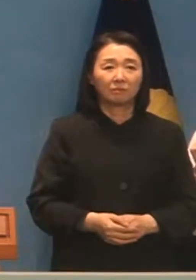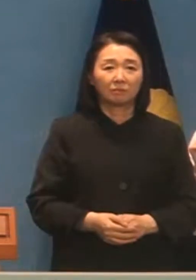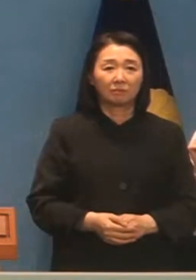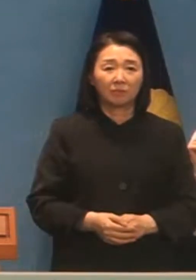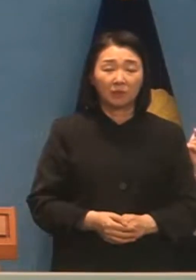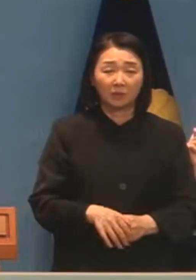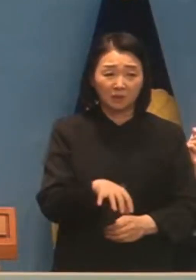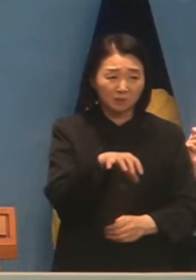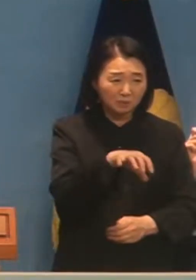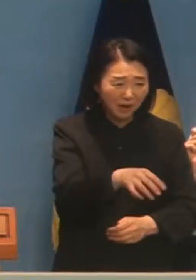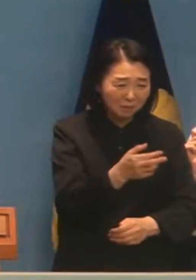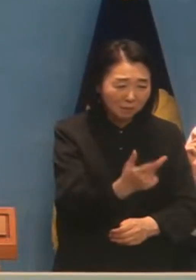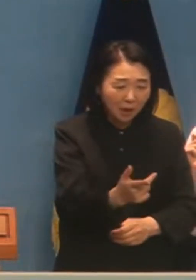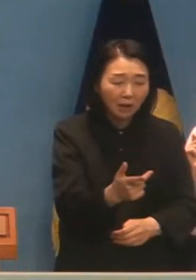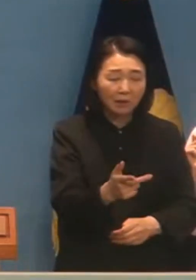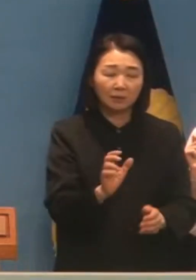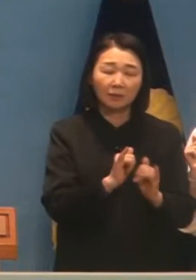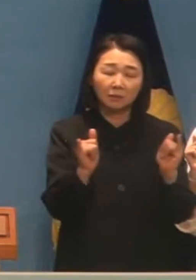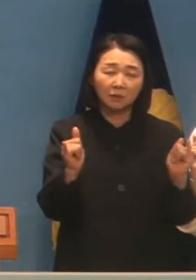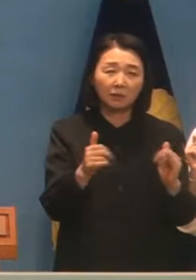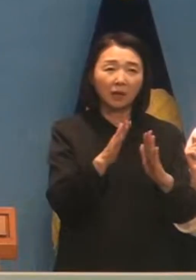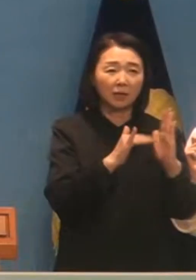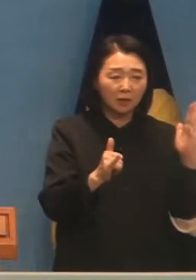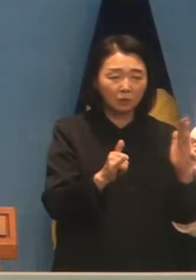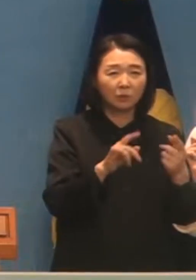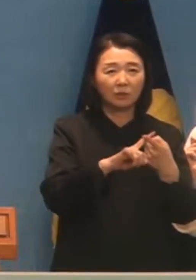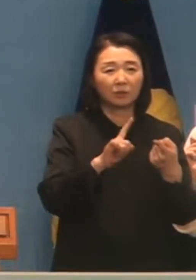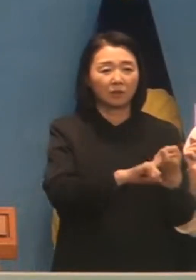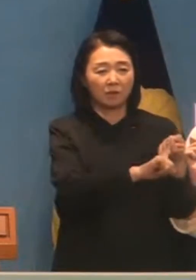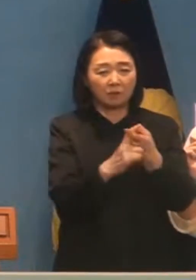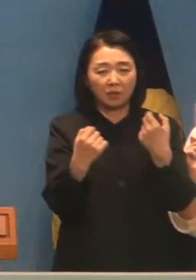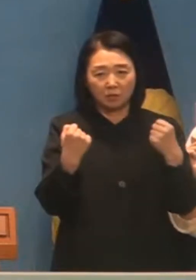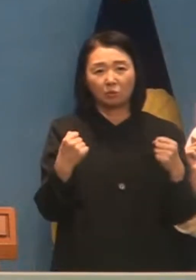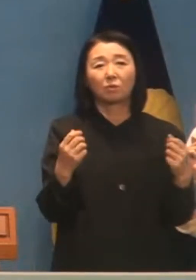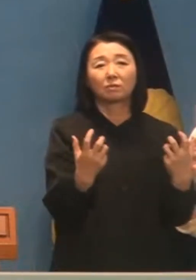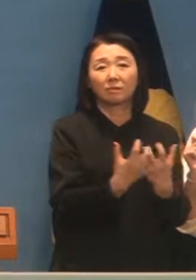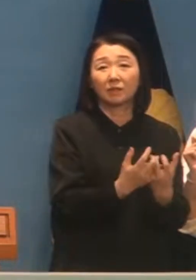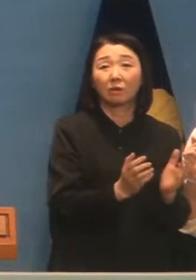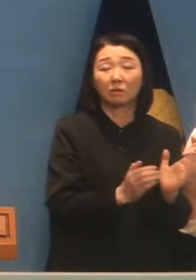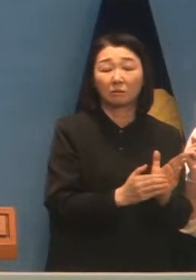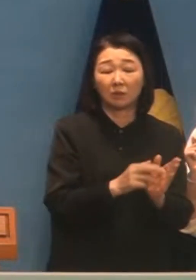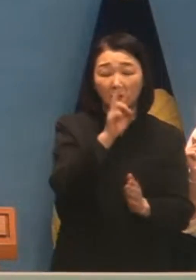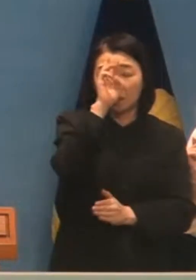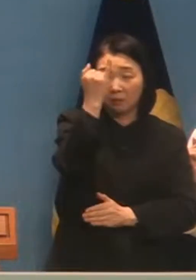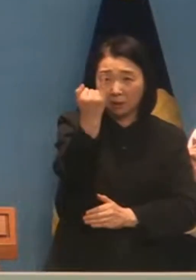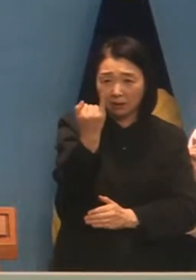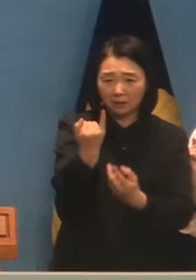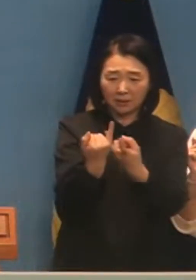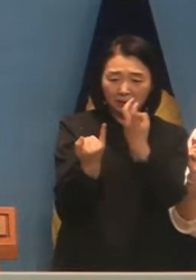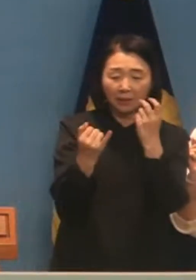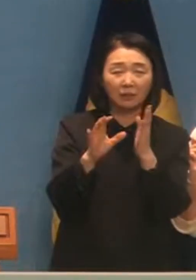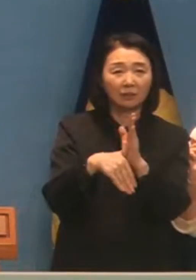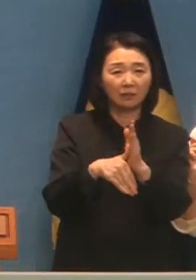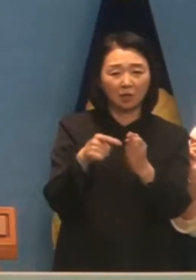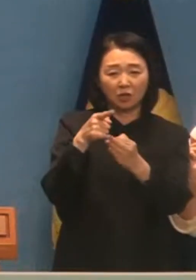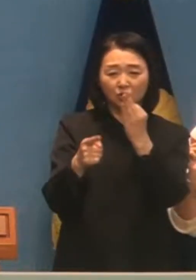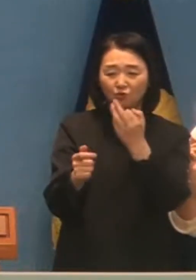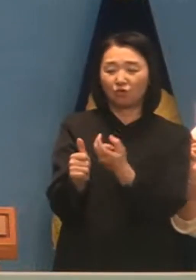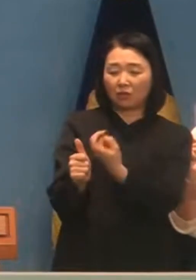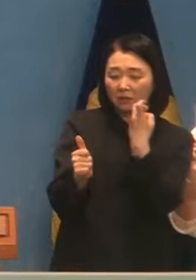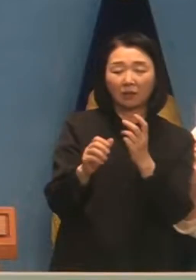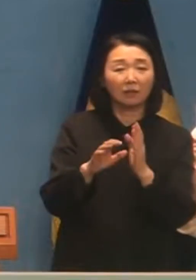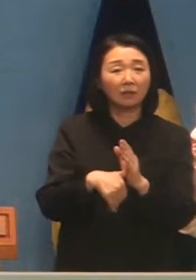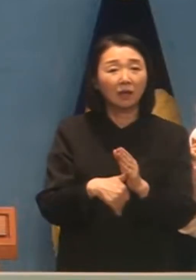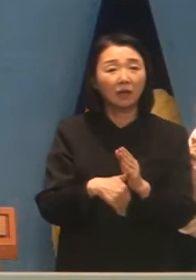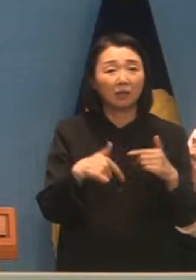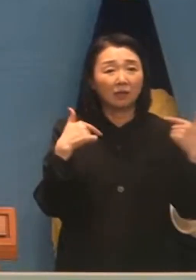빈 곳을 시민과 유가족이 연대의 힘으로 채웠습니다. 박근혜 탄핵 광장에서도 윤석열 탄핵